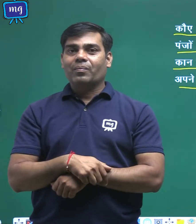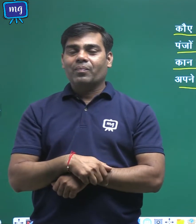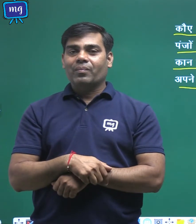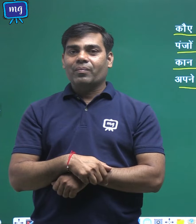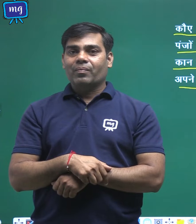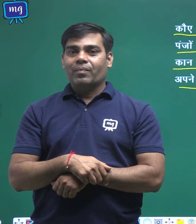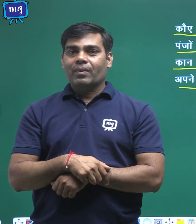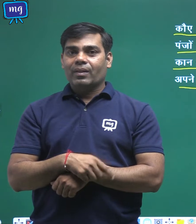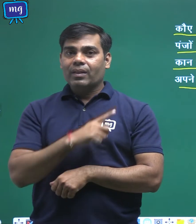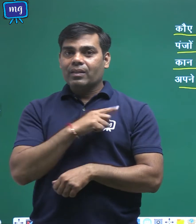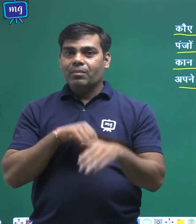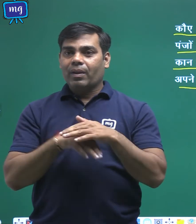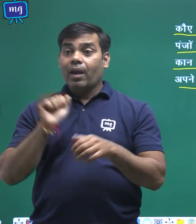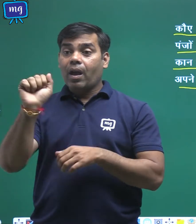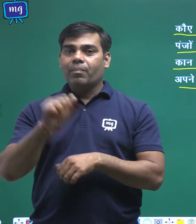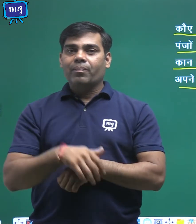इसमें आप